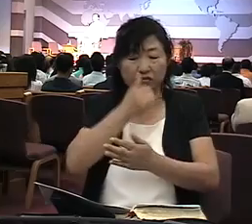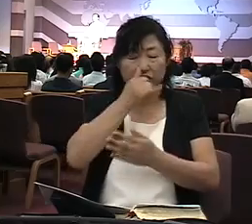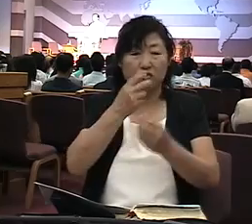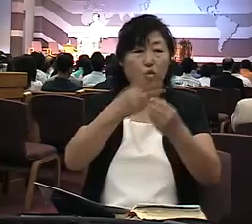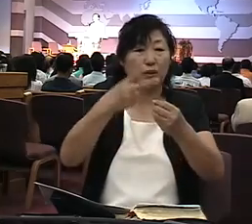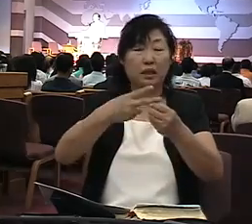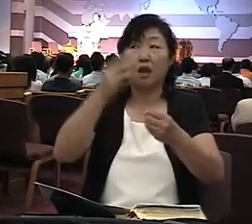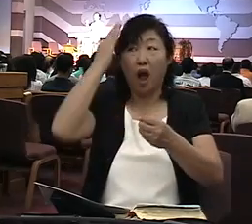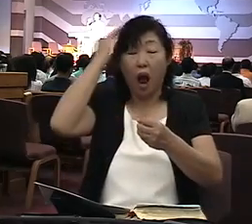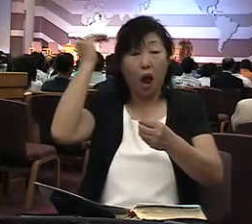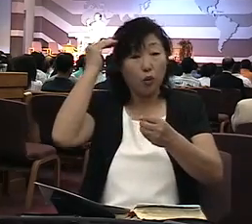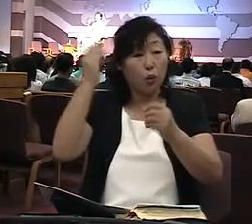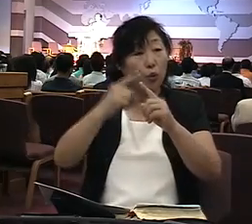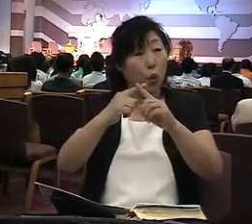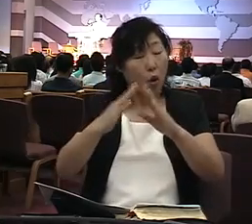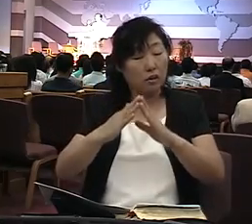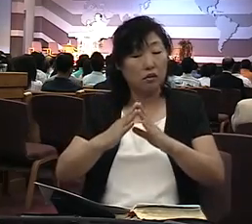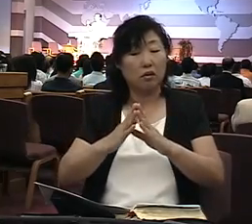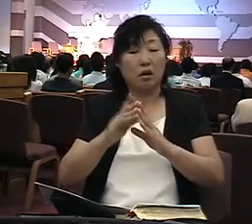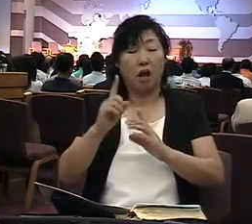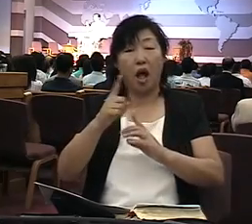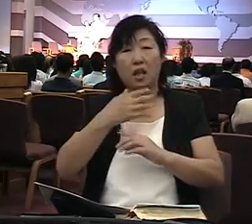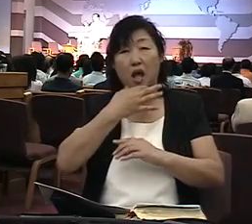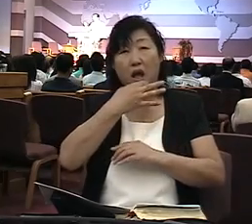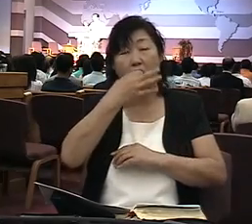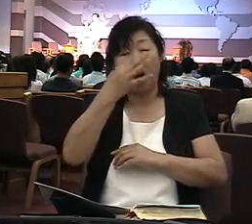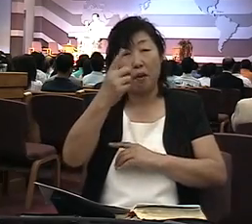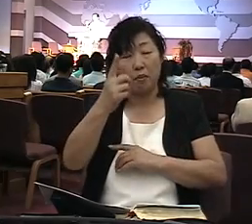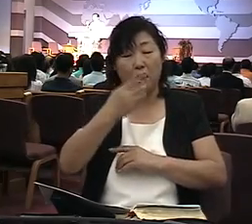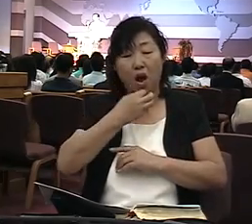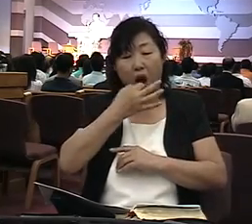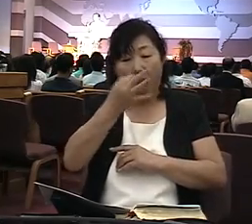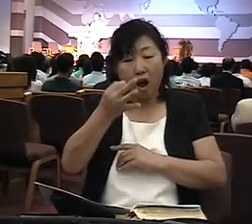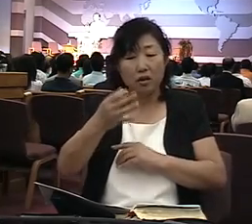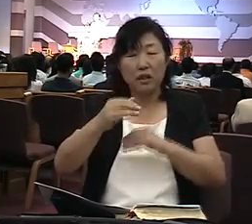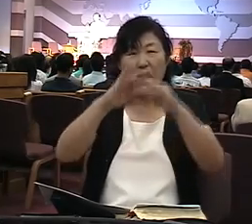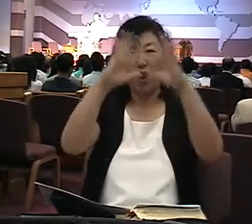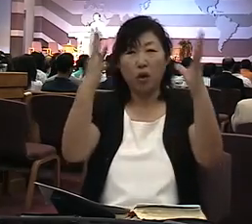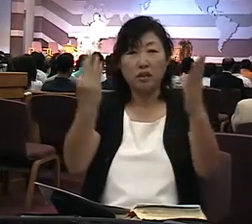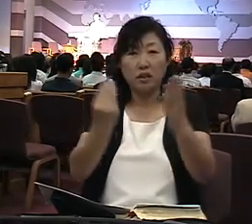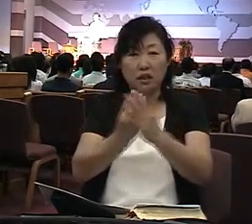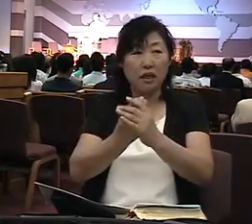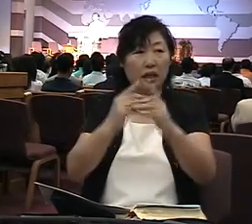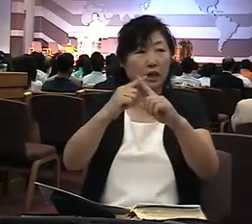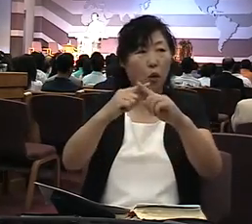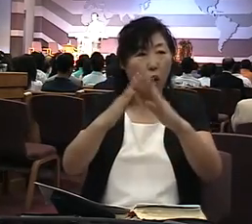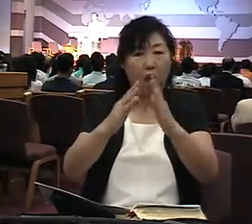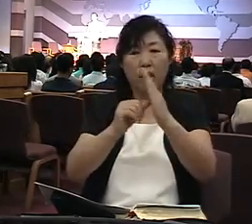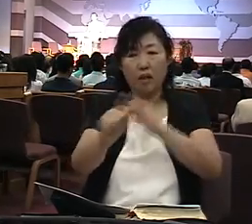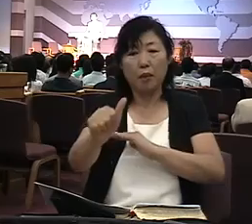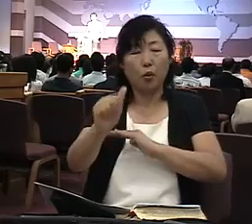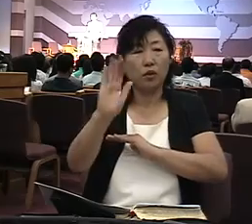한국교회에서 누군가 한 보이스, 한 목소리로 전체 교회를 대표하는 음성이 없었다는 게 참